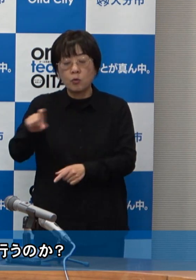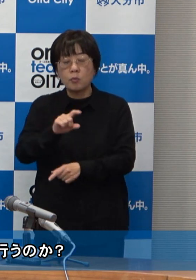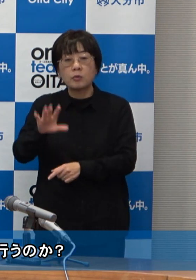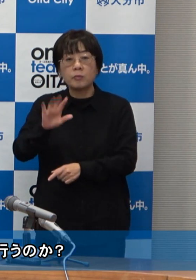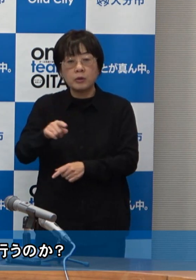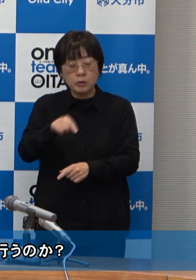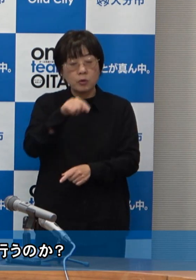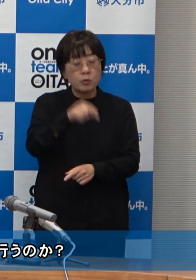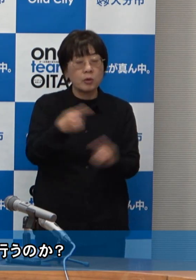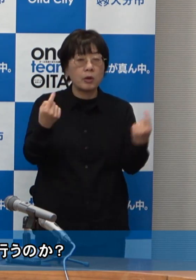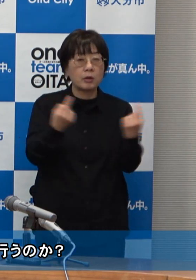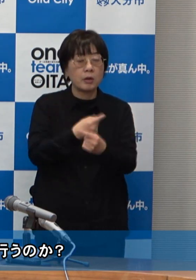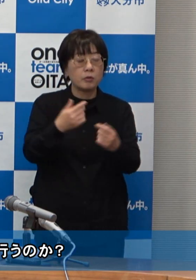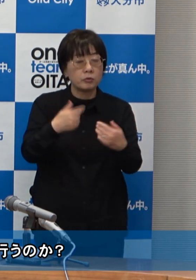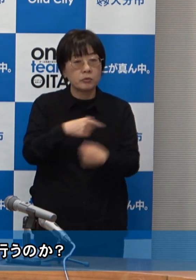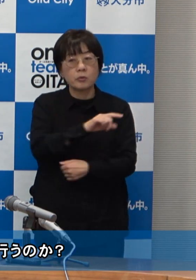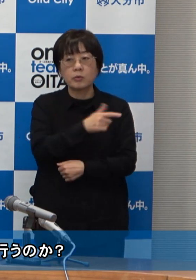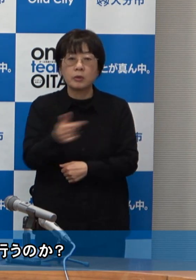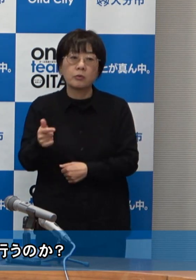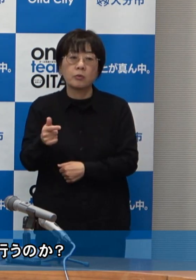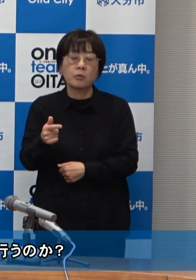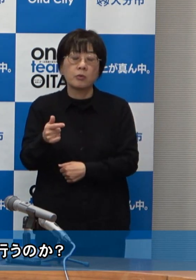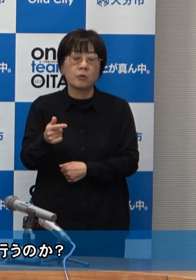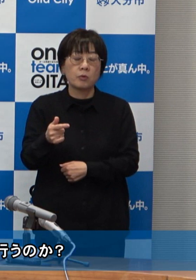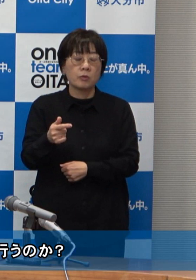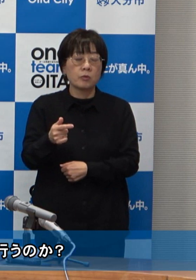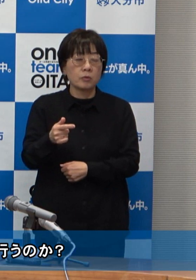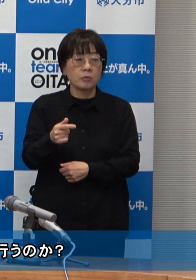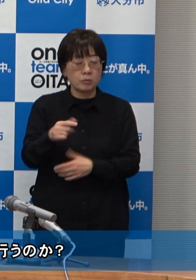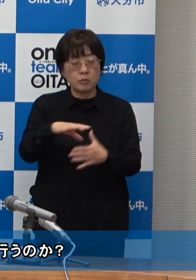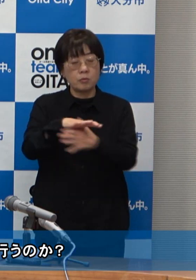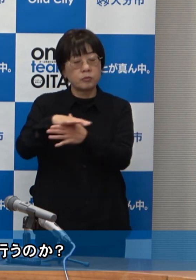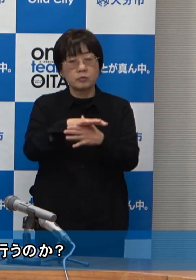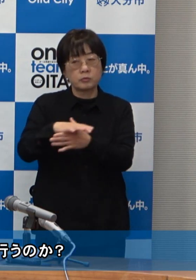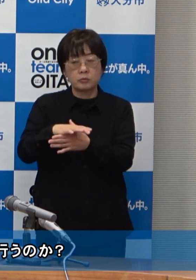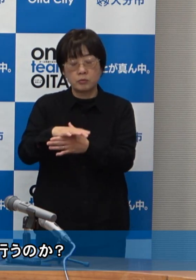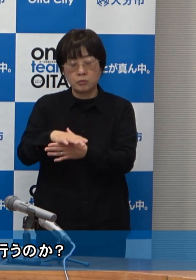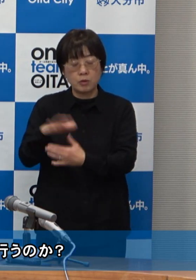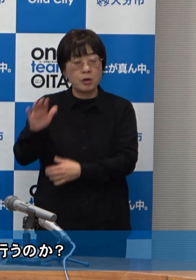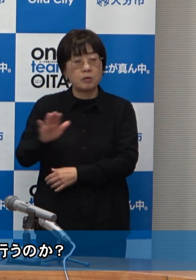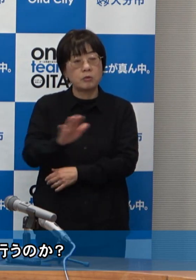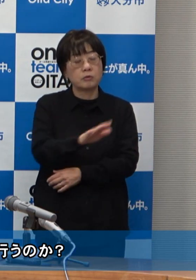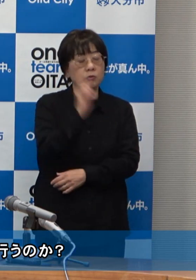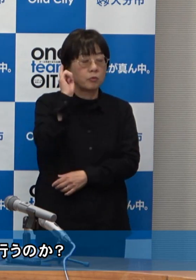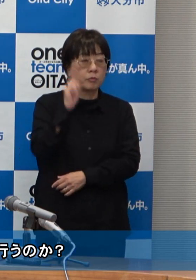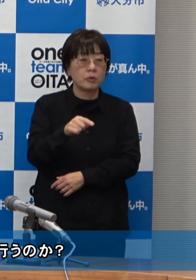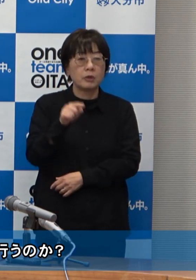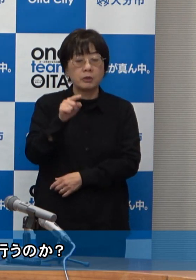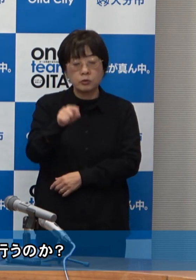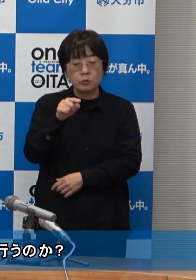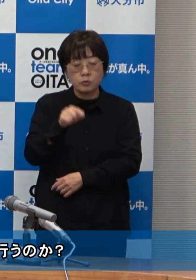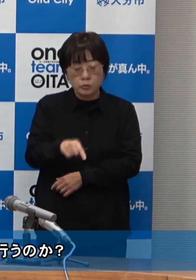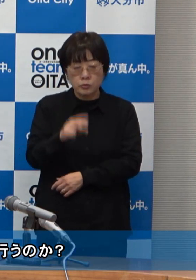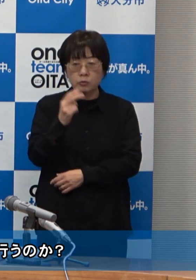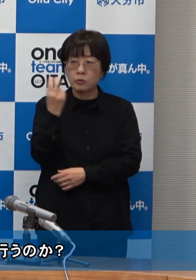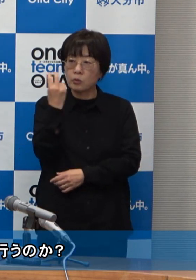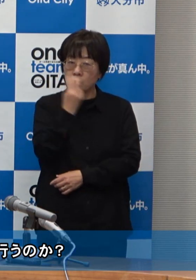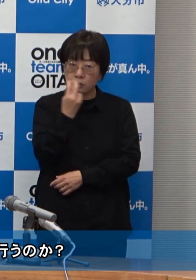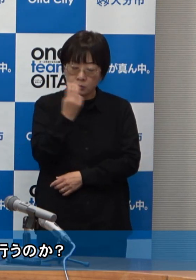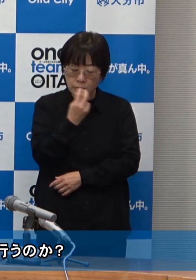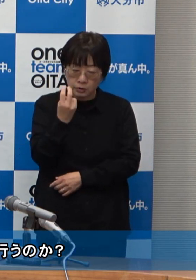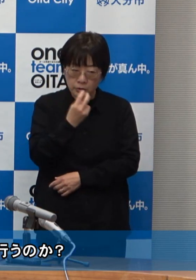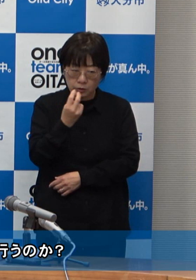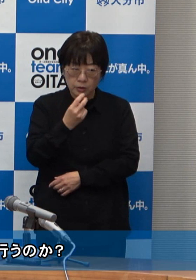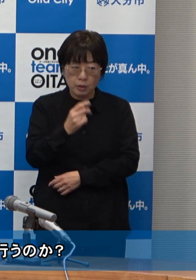変えるべきだとか色々出てくると思いますそれにやっぱ1つ1つ読み込んで対応